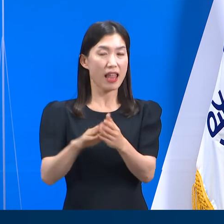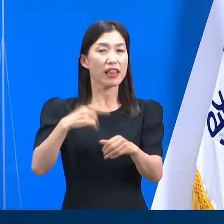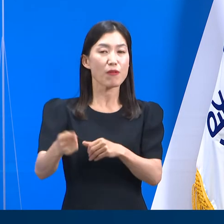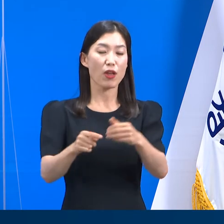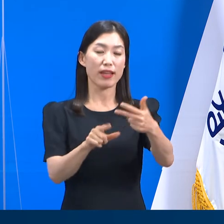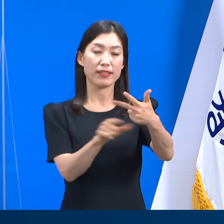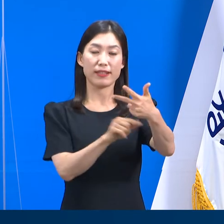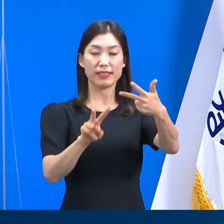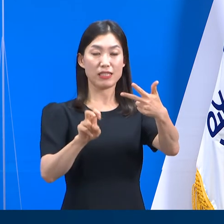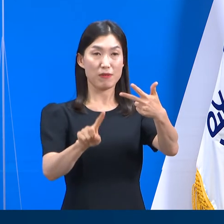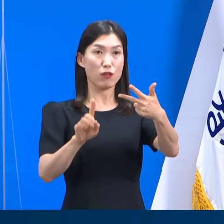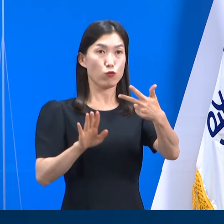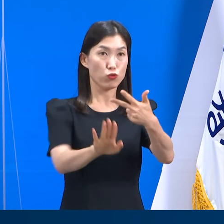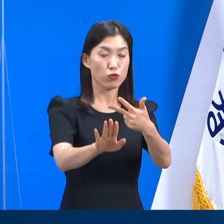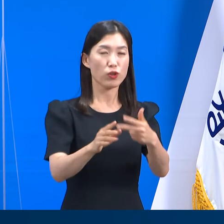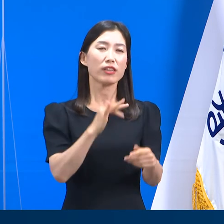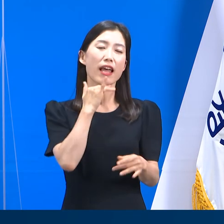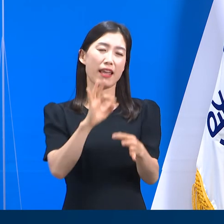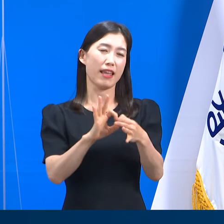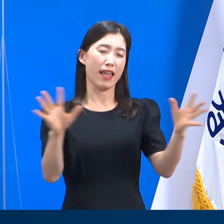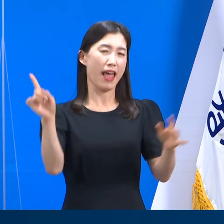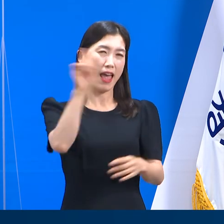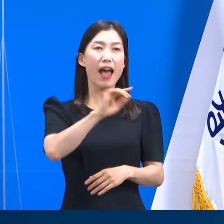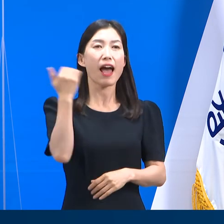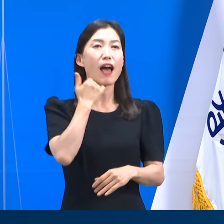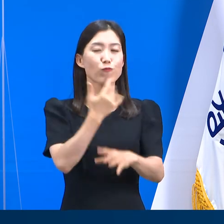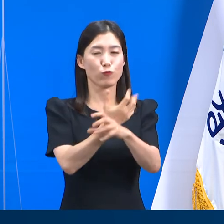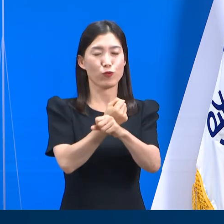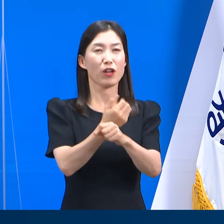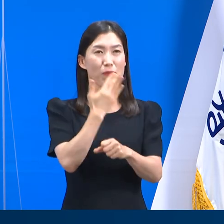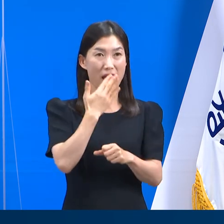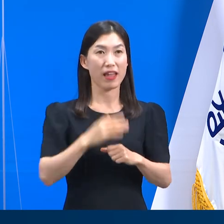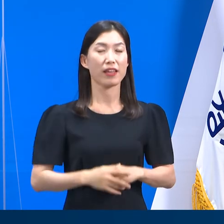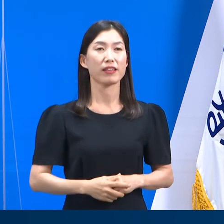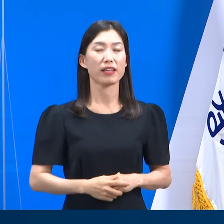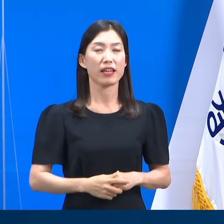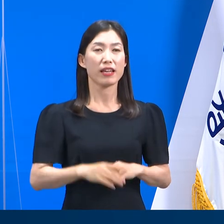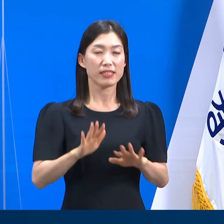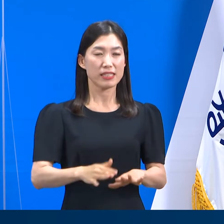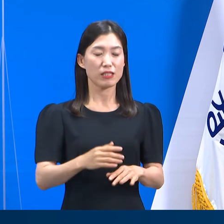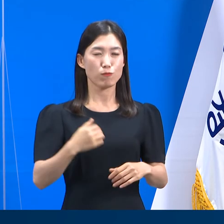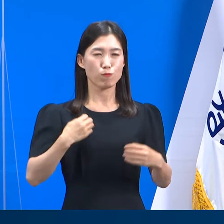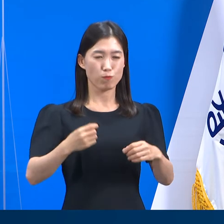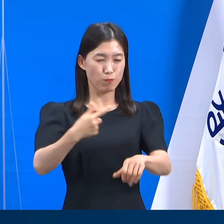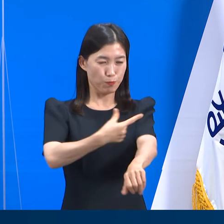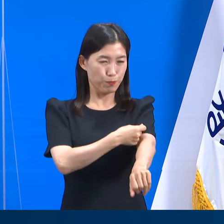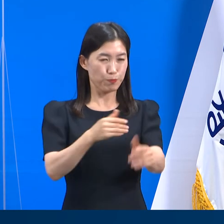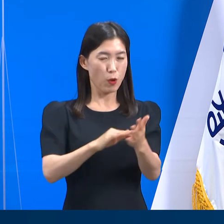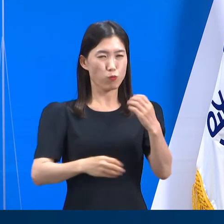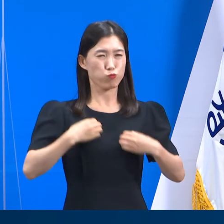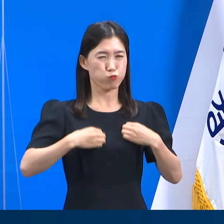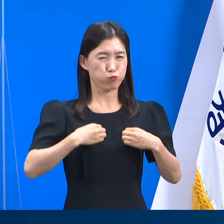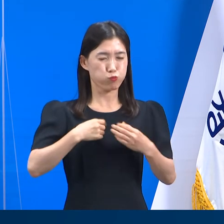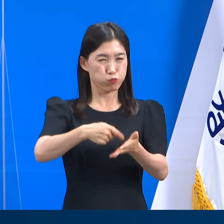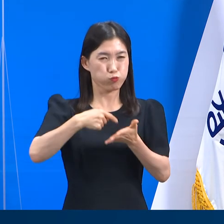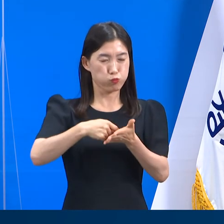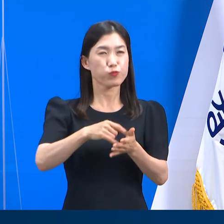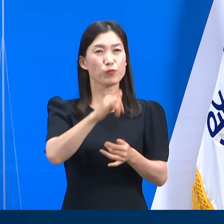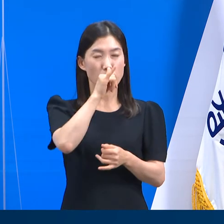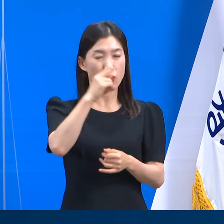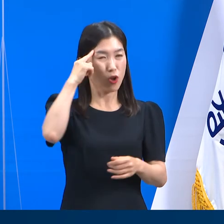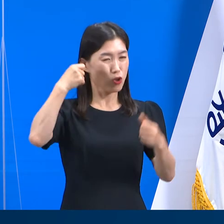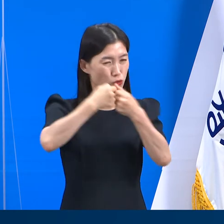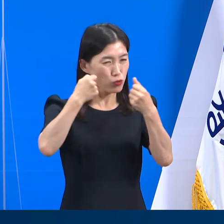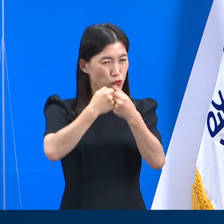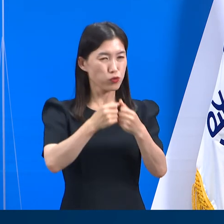없이 모두 예약이 가능합니다. 백신 이상 반응 신고 현황은 현재까지 2만 3,494건입니다. 두통,